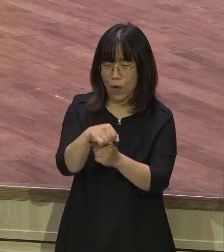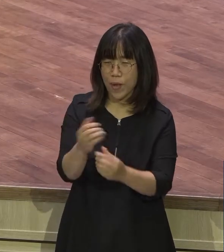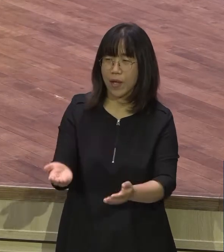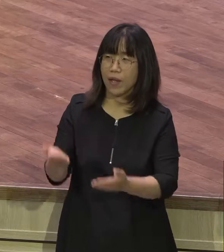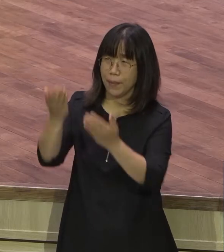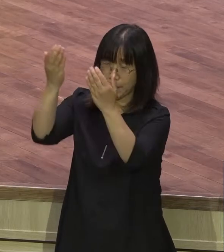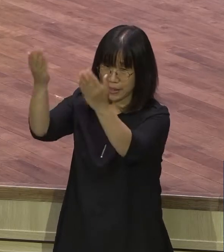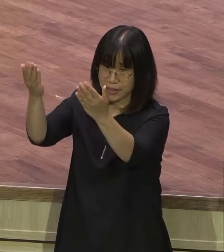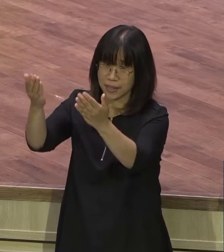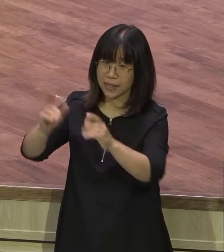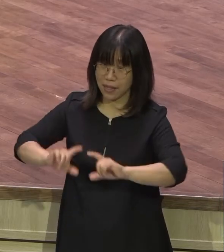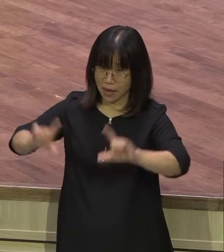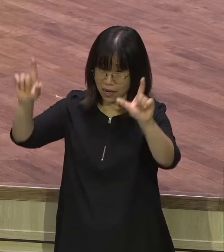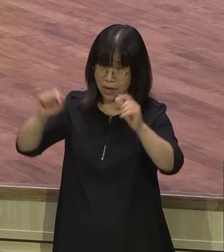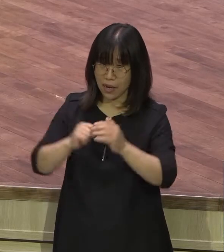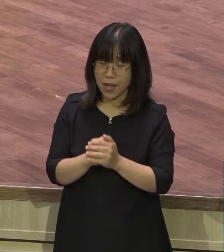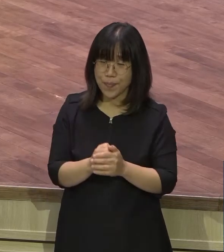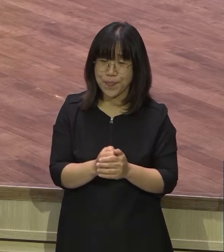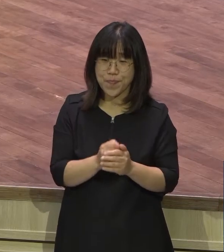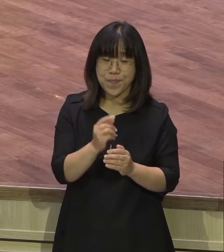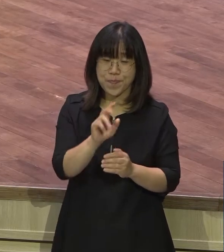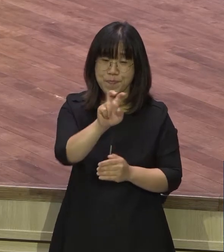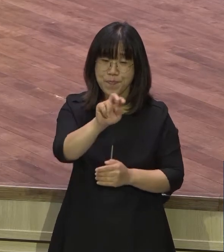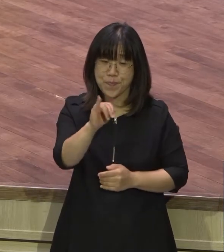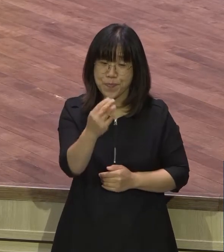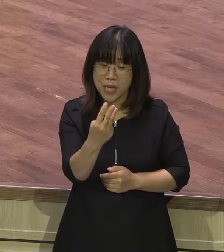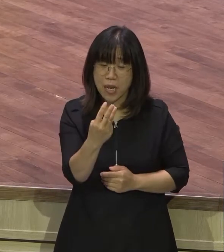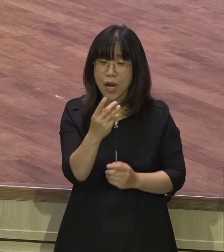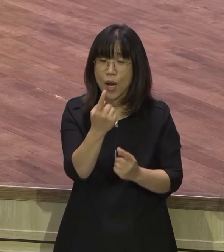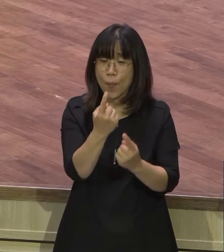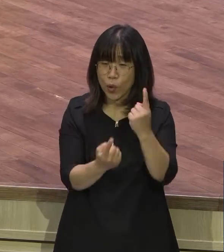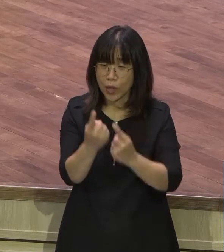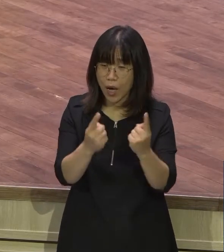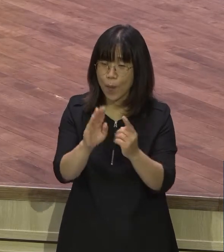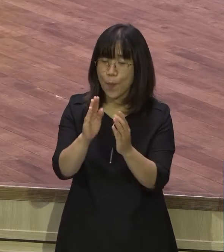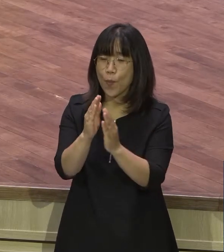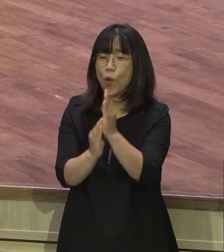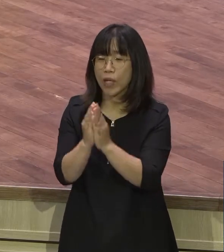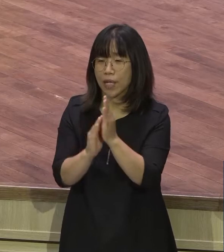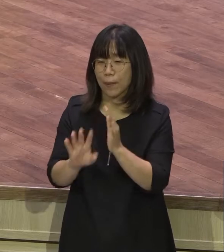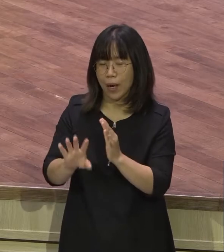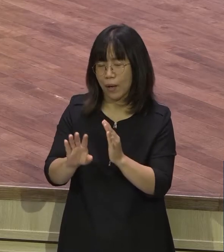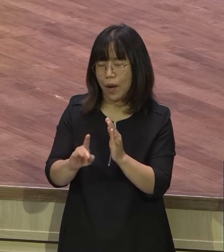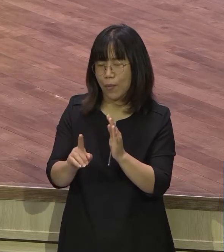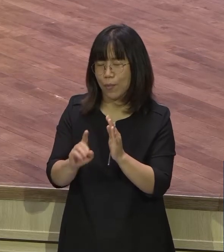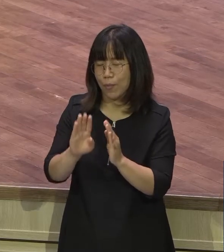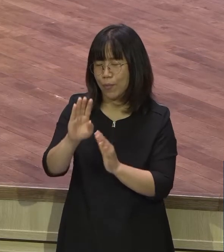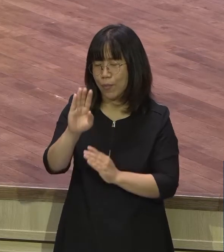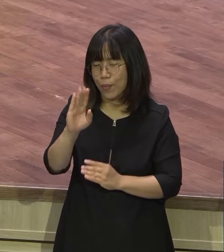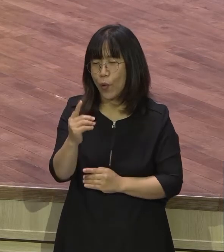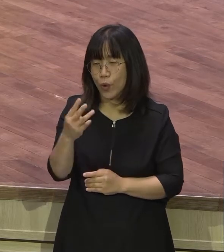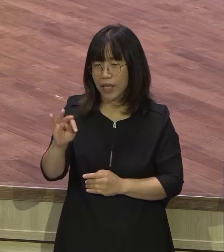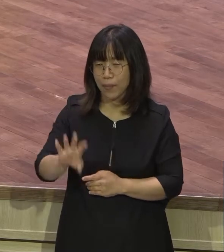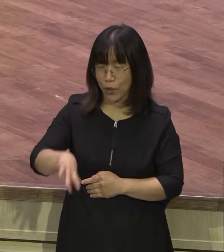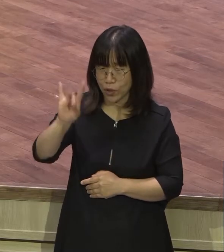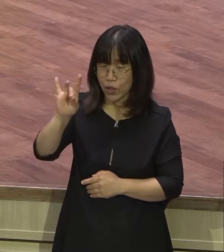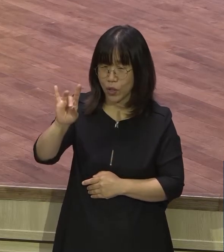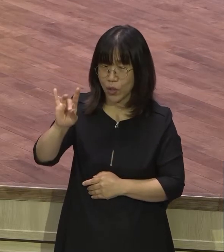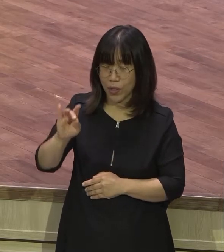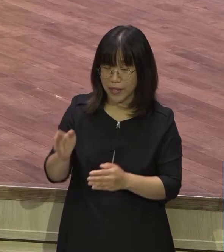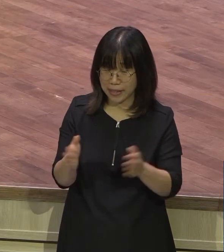이스라엘 땅에서 밀보다 보리가 먼저 나오는데 보리수술을 해서 그 천열매를 바친 절기다 그래서